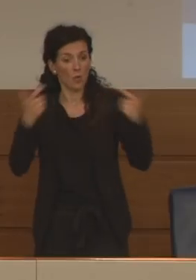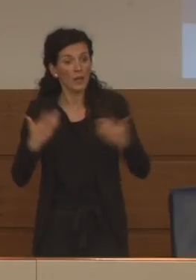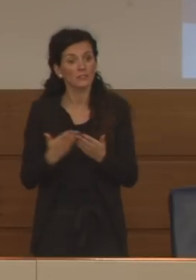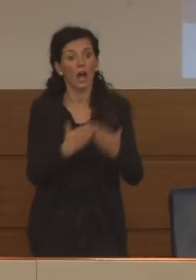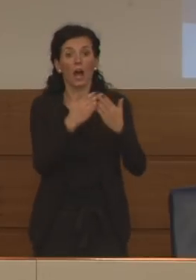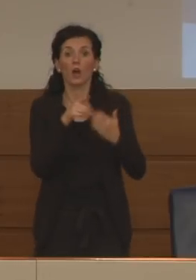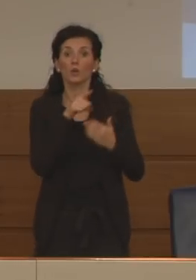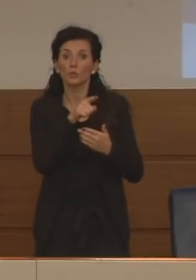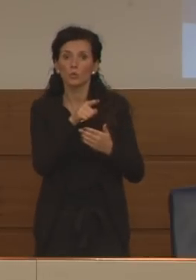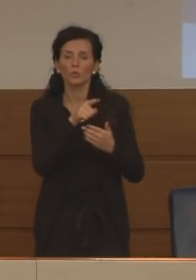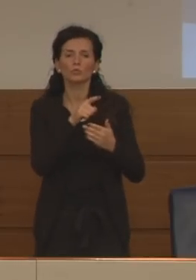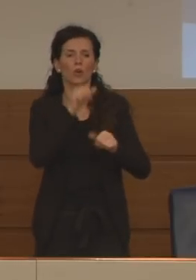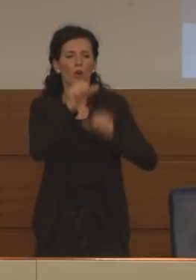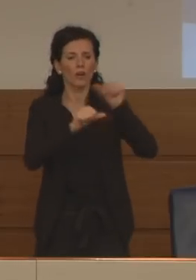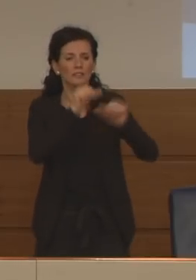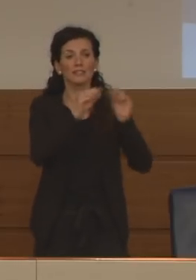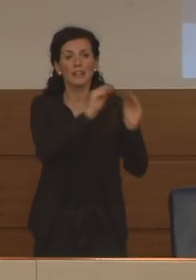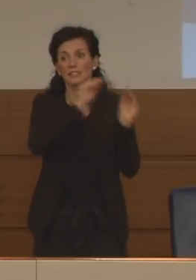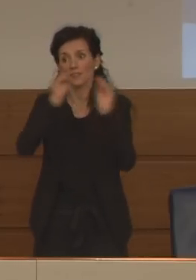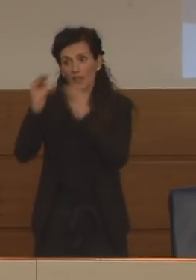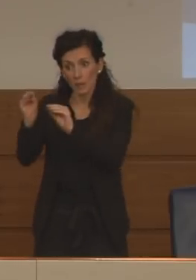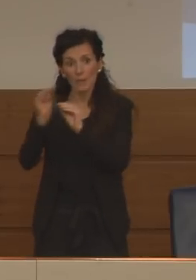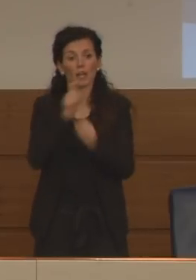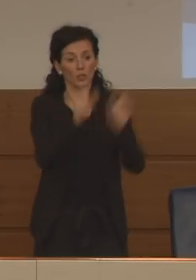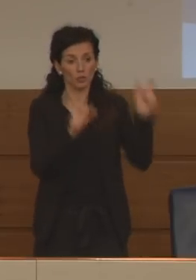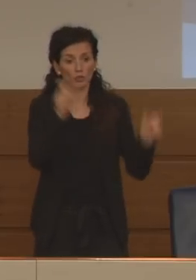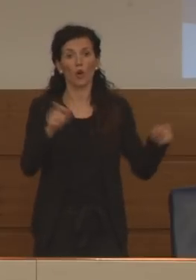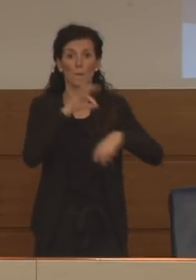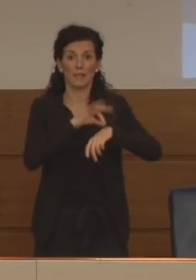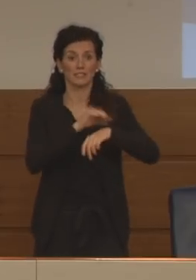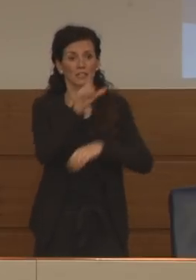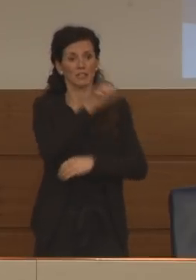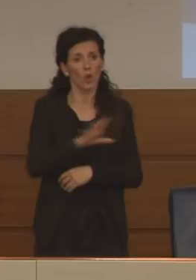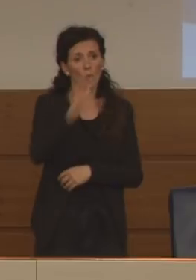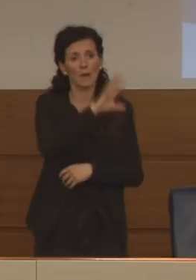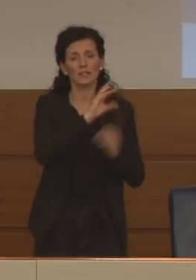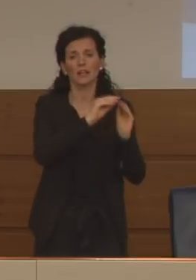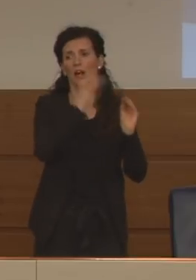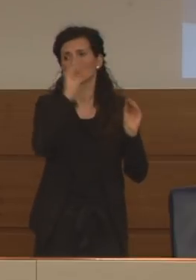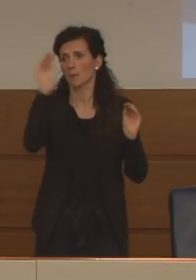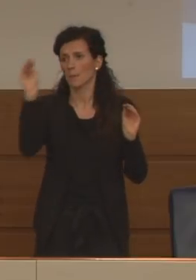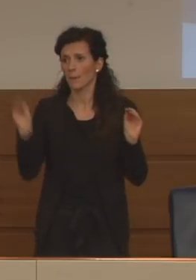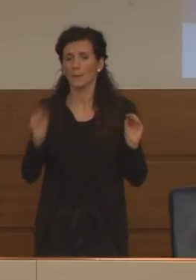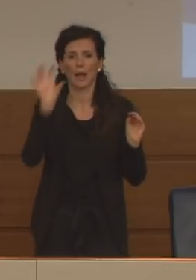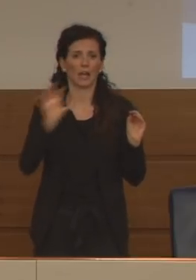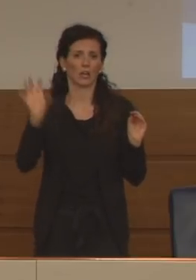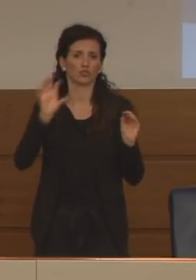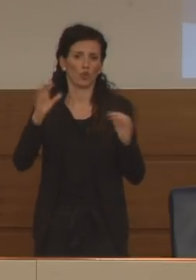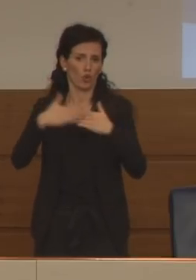di ulteriori pazienti dalla regione lombardia verso altre regioni